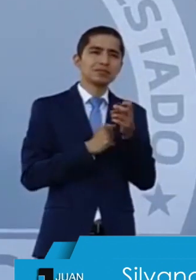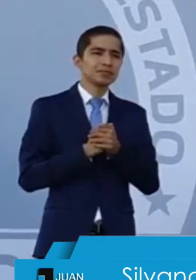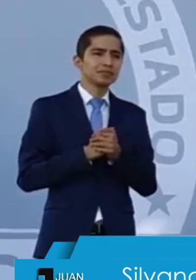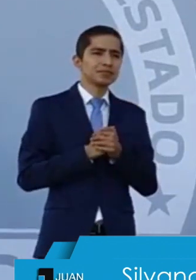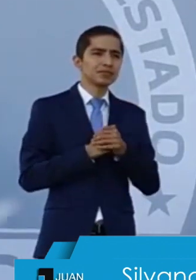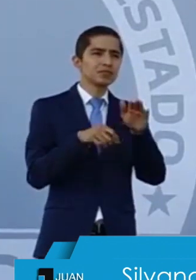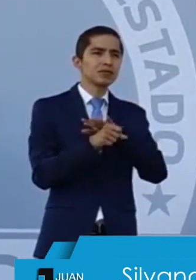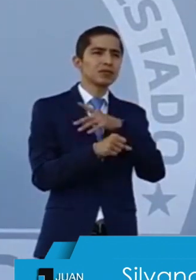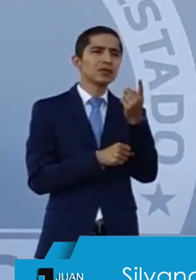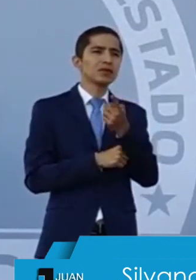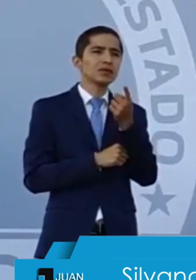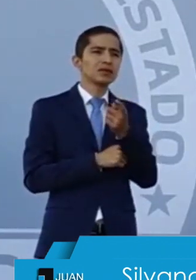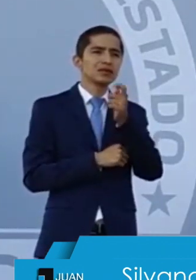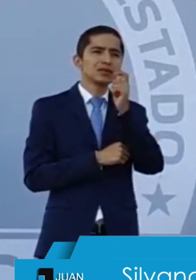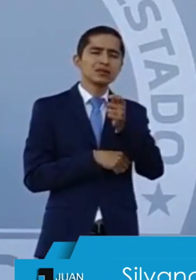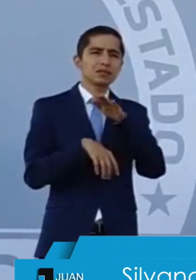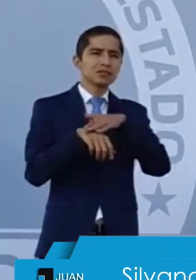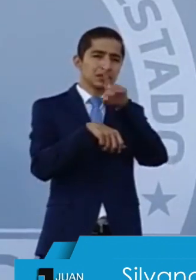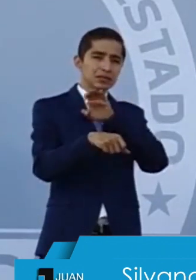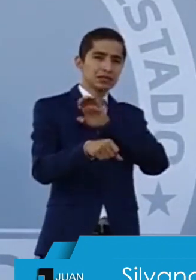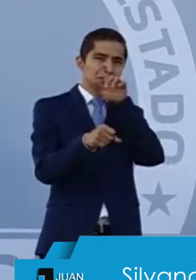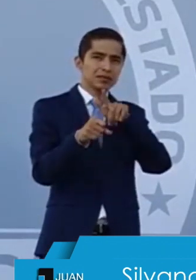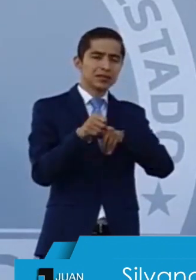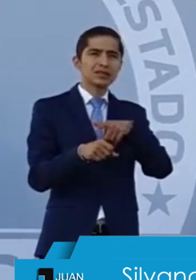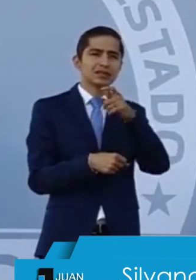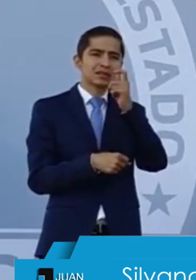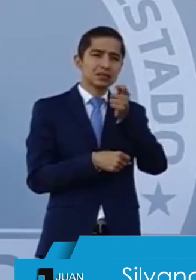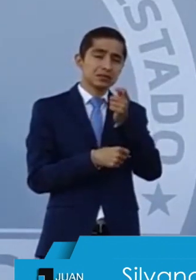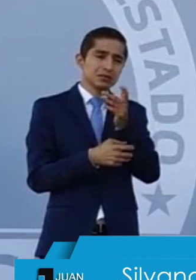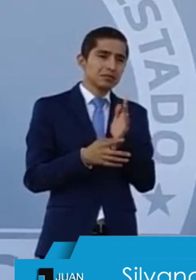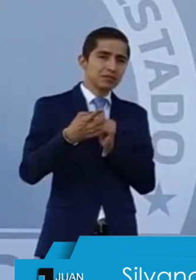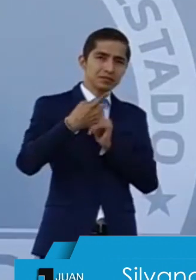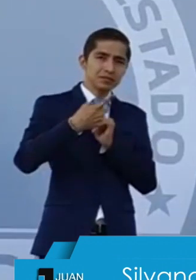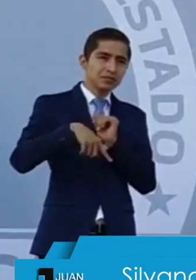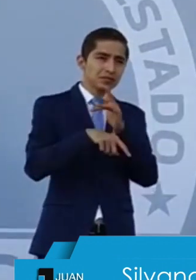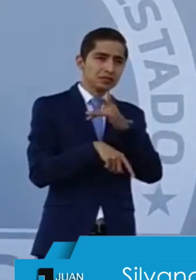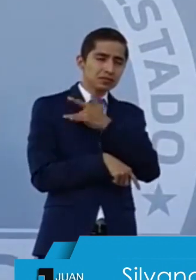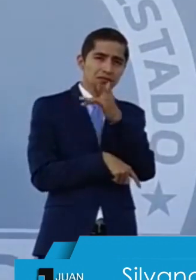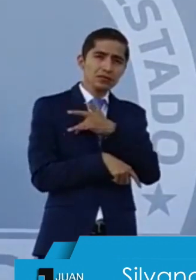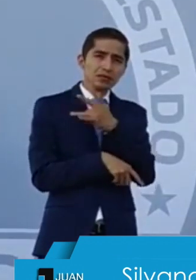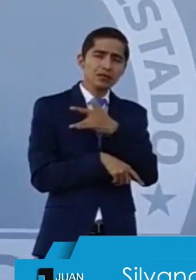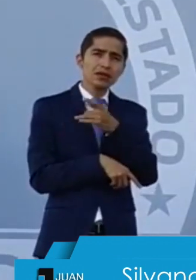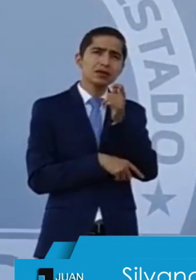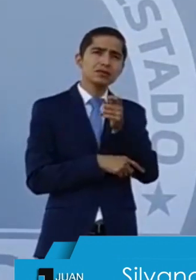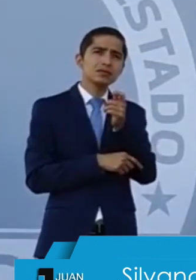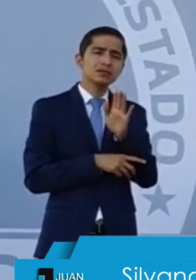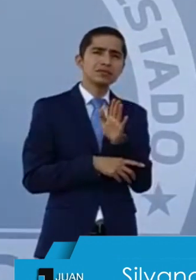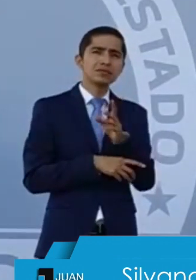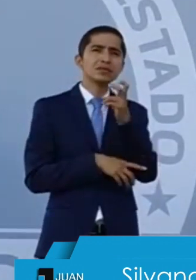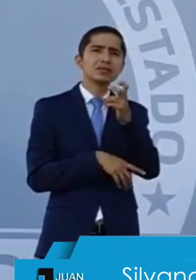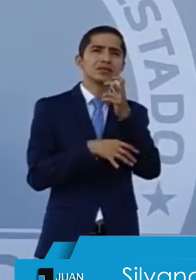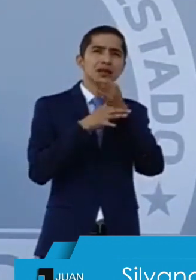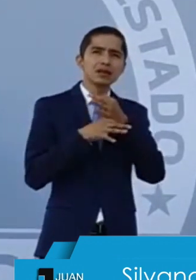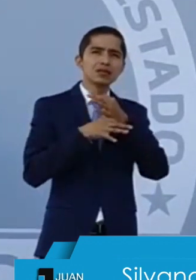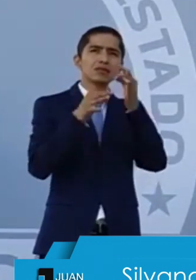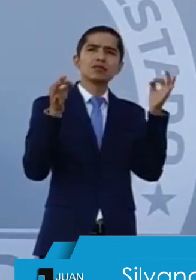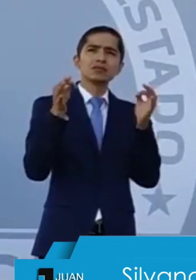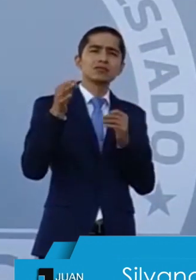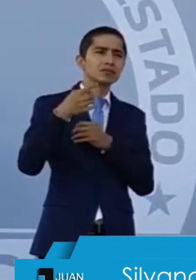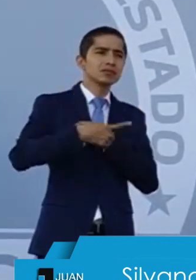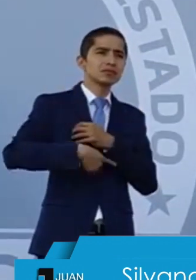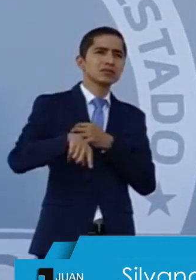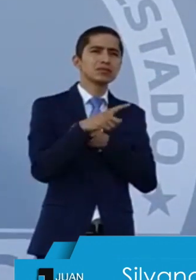muy significativo, demeritar lo que hoy se está haciendo, pero estamos claros los dos de